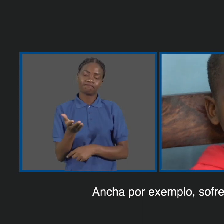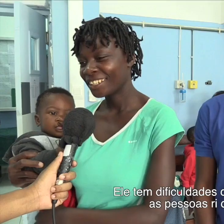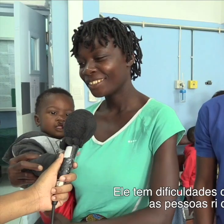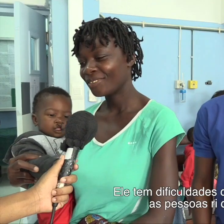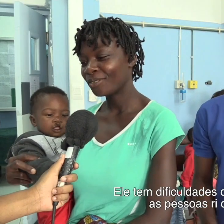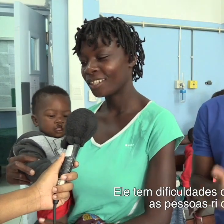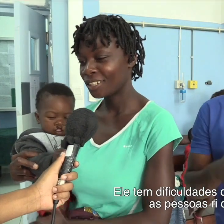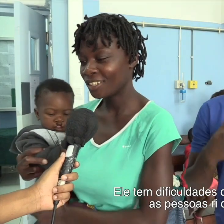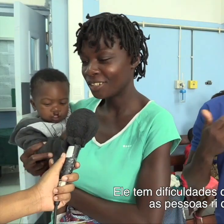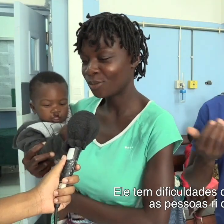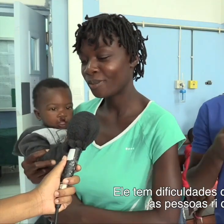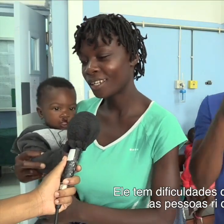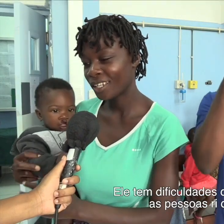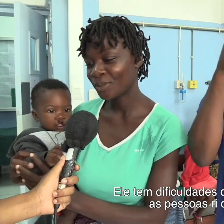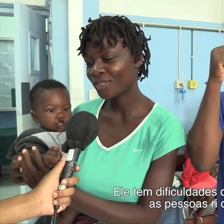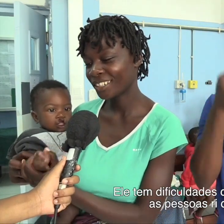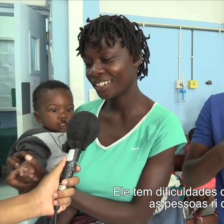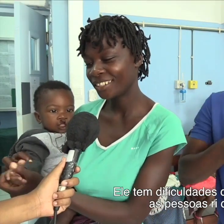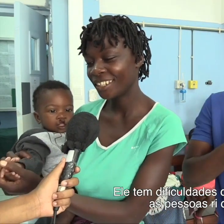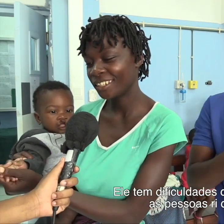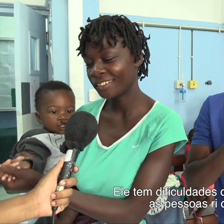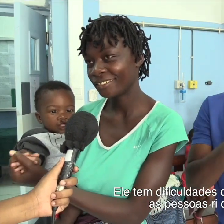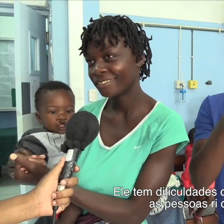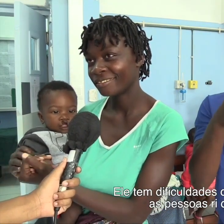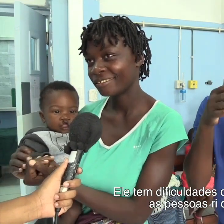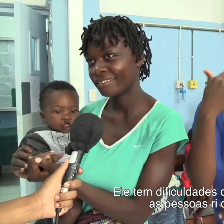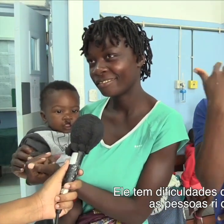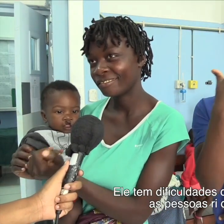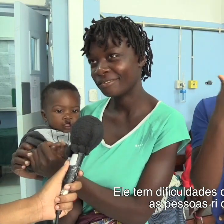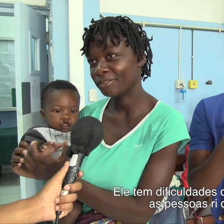Ele tem dificuldades em chupar e as pessoas rindem dele.